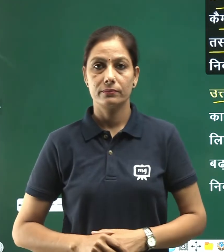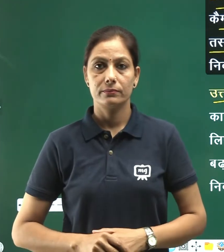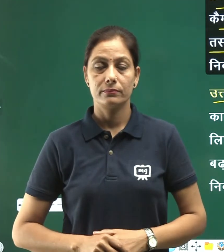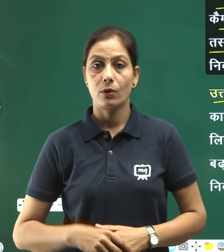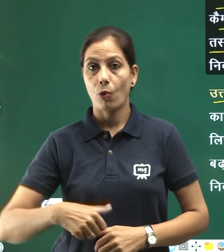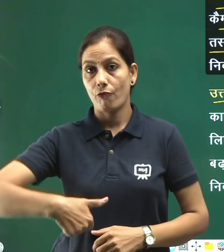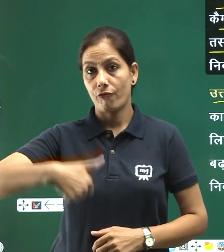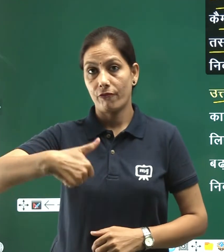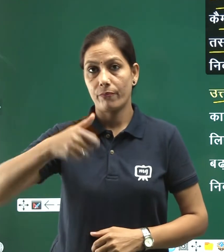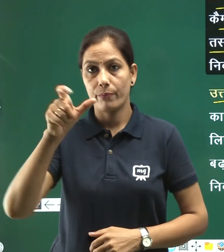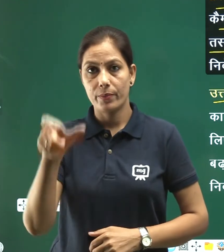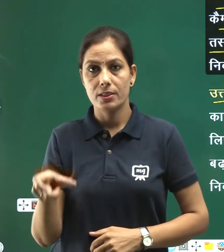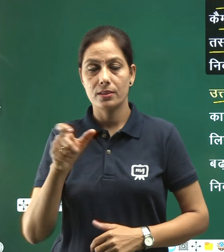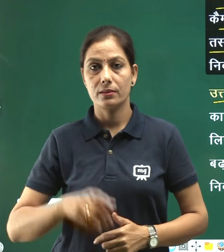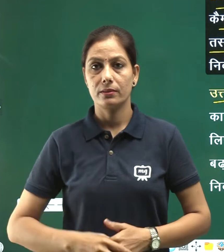संचालक